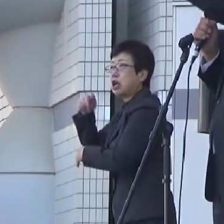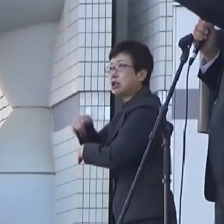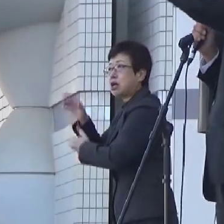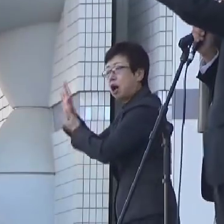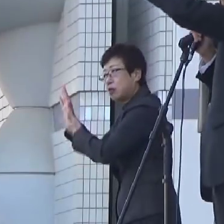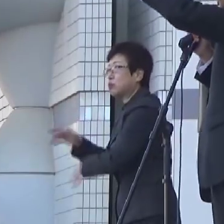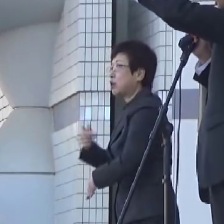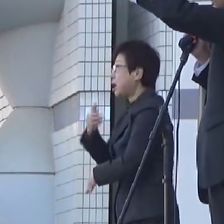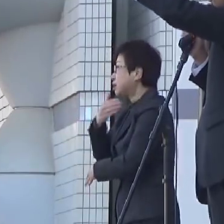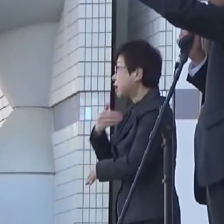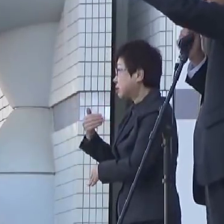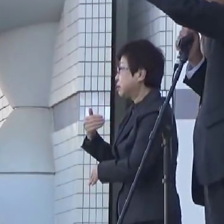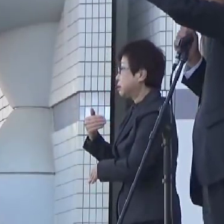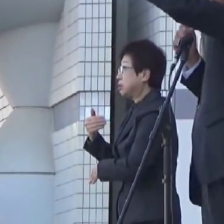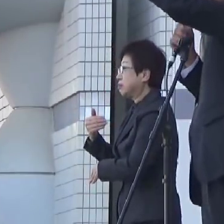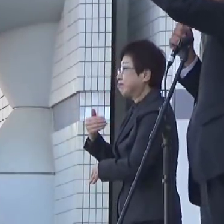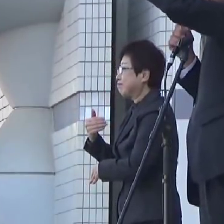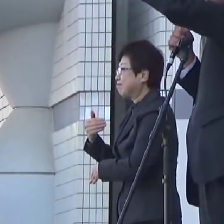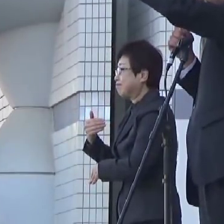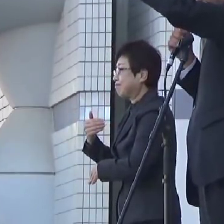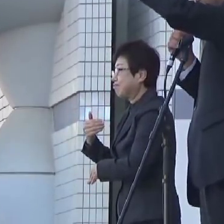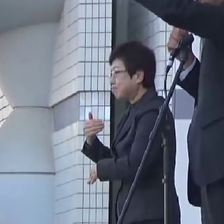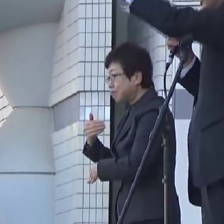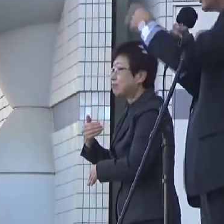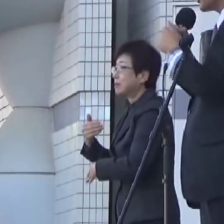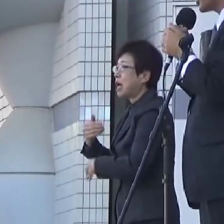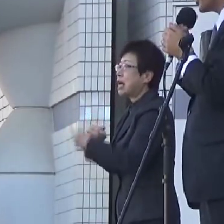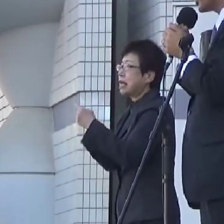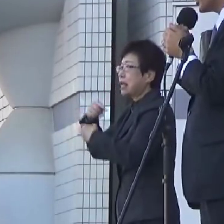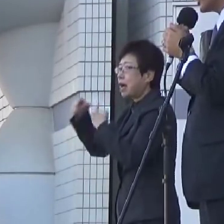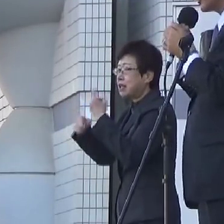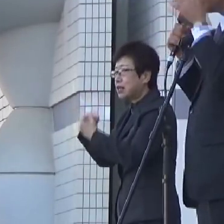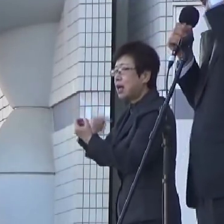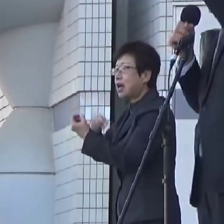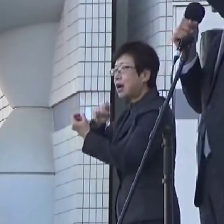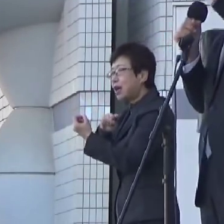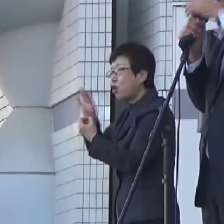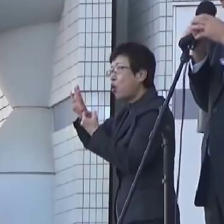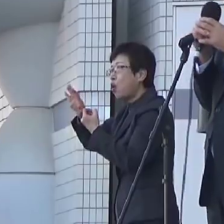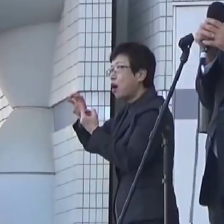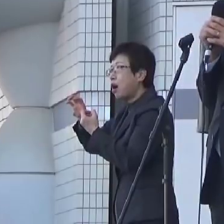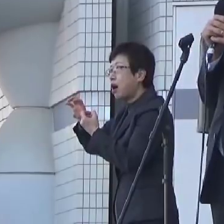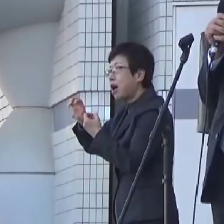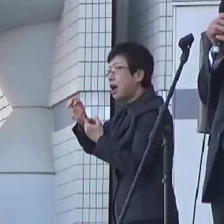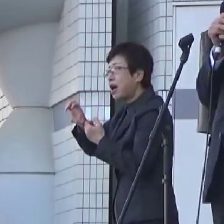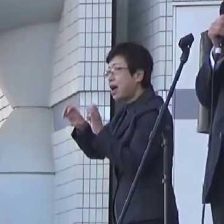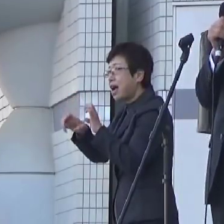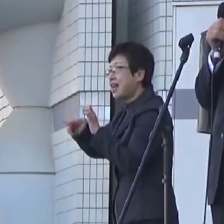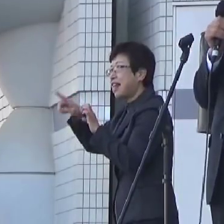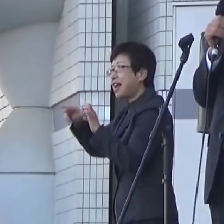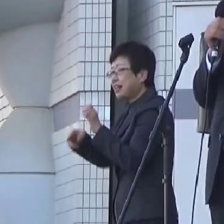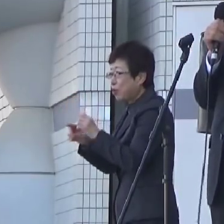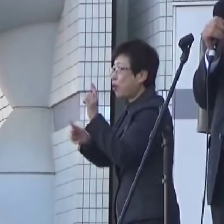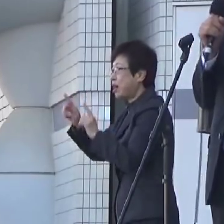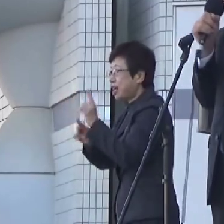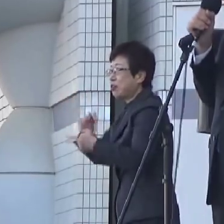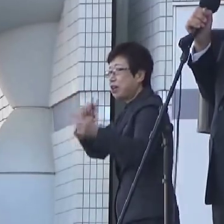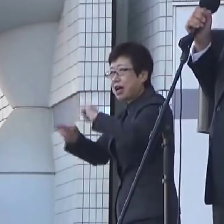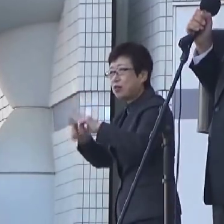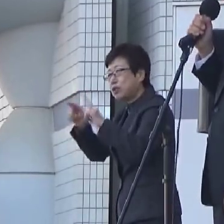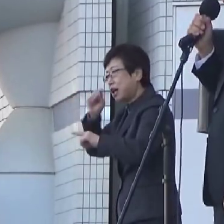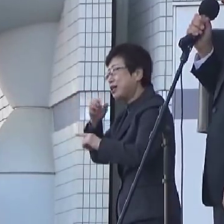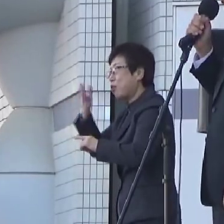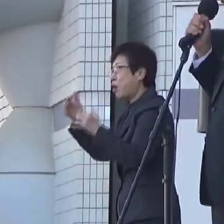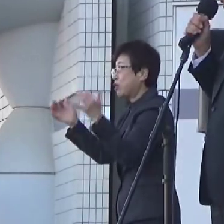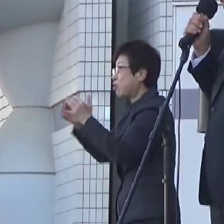と我々が言っている原発を止めて再生可能エネルギーに切り替えようっていう政策、どっちがいいかを国会議論する